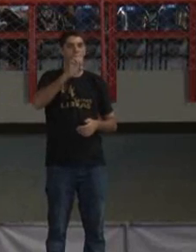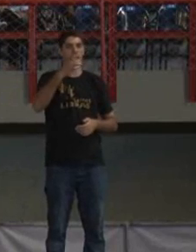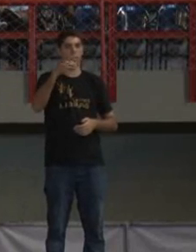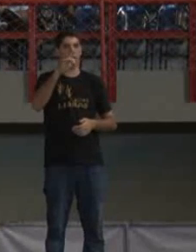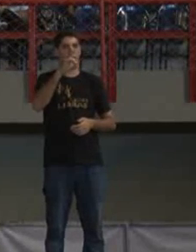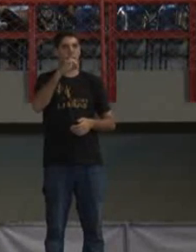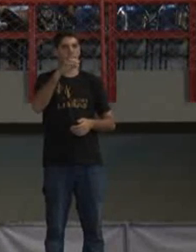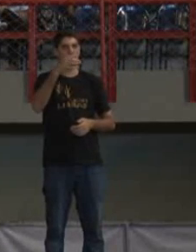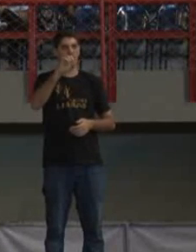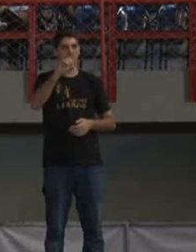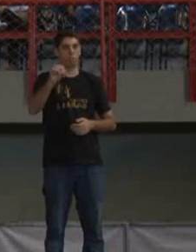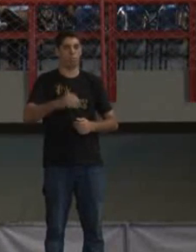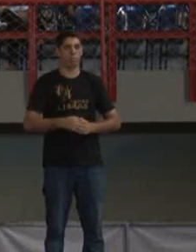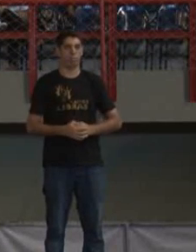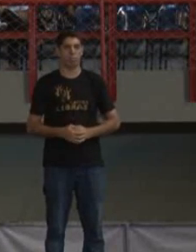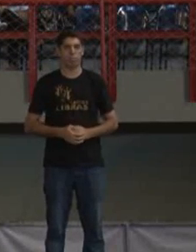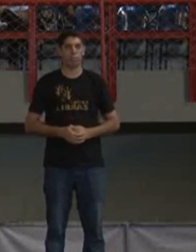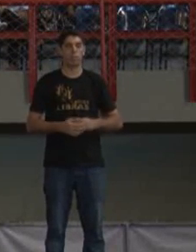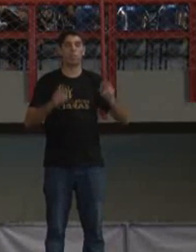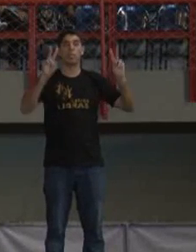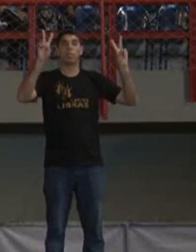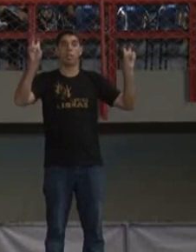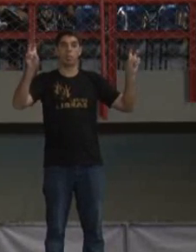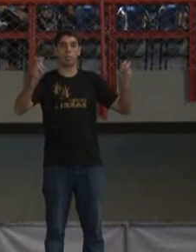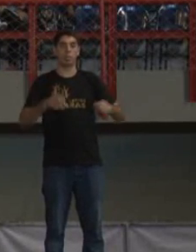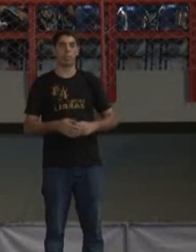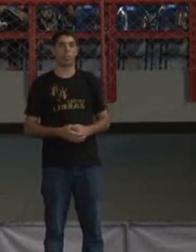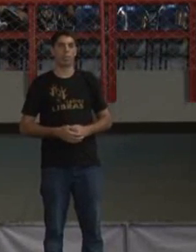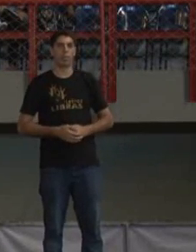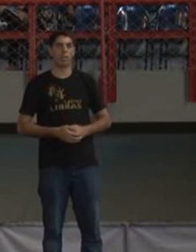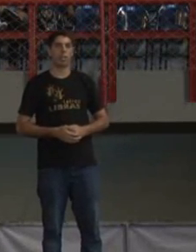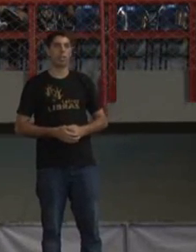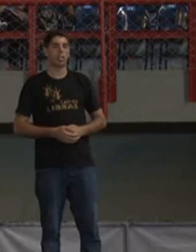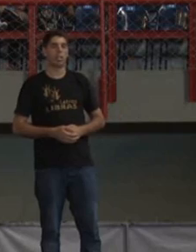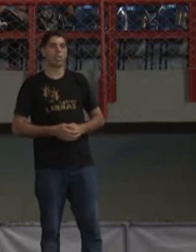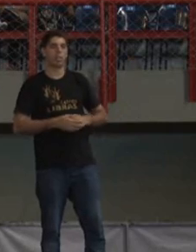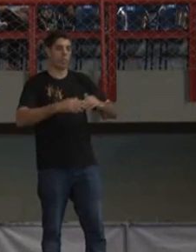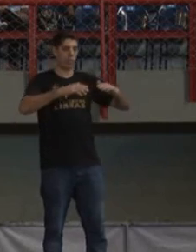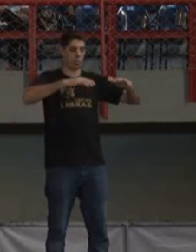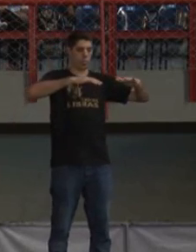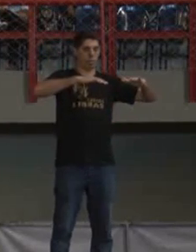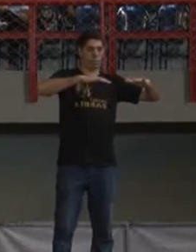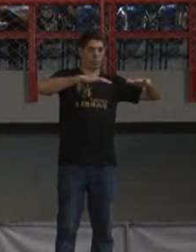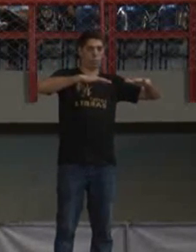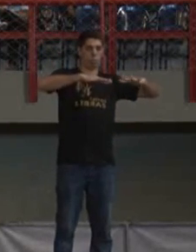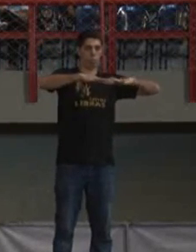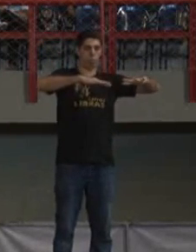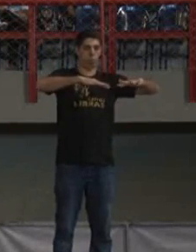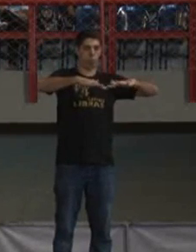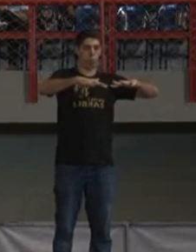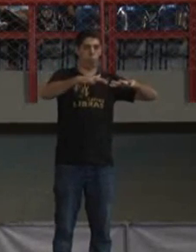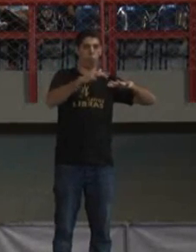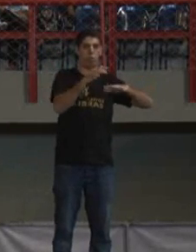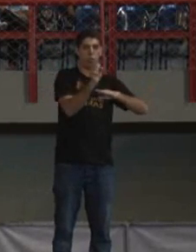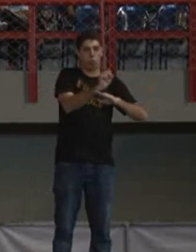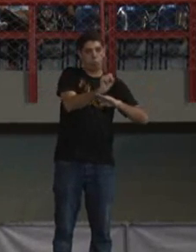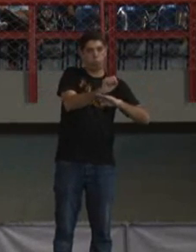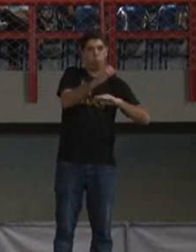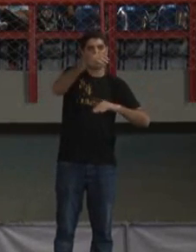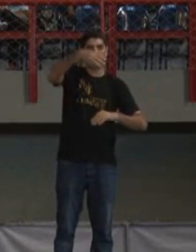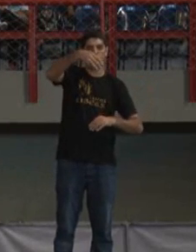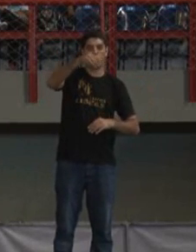Tema da redação: a mobilidade em favor do